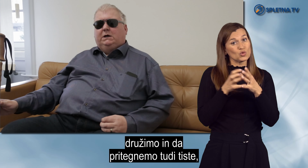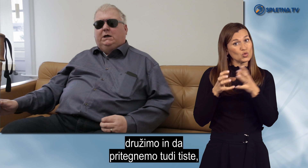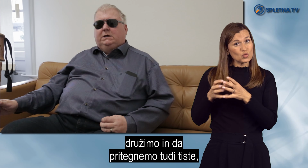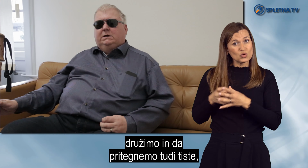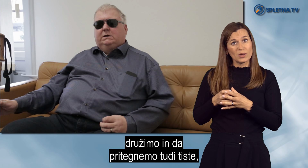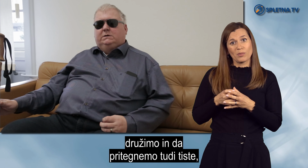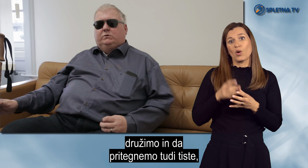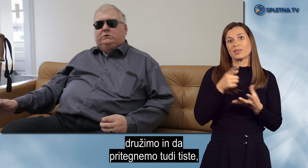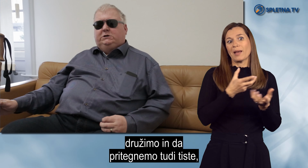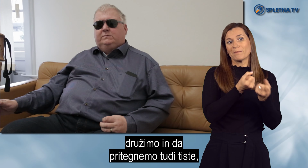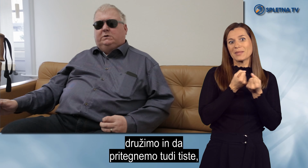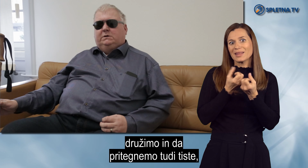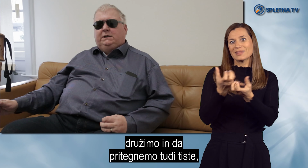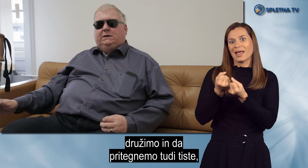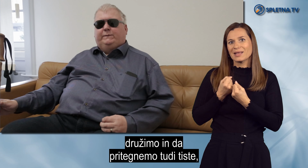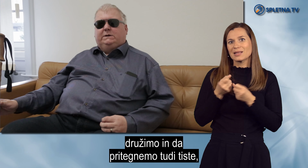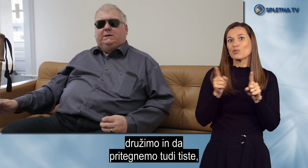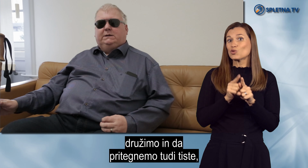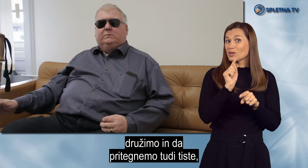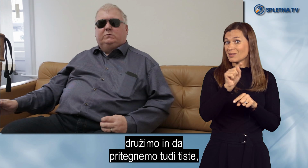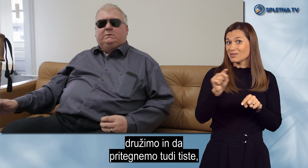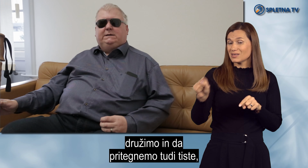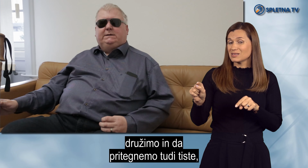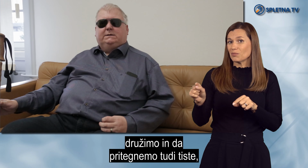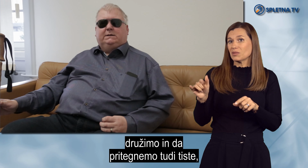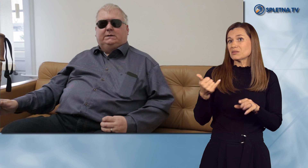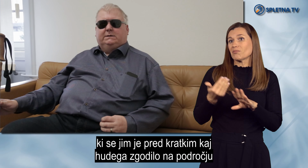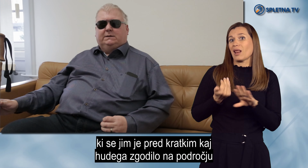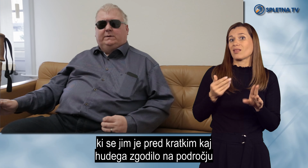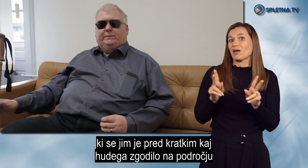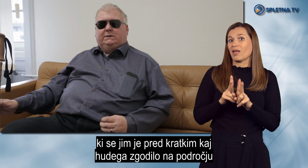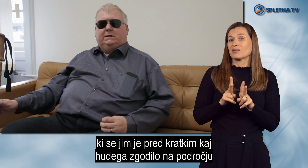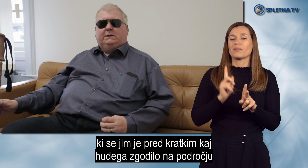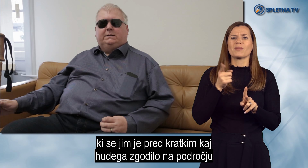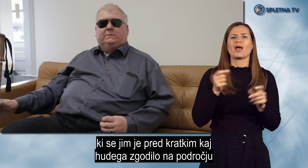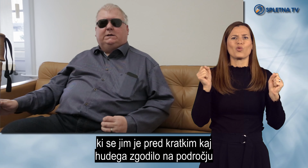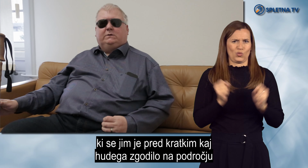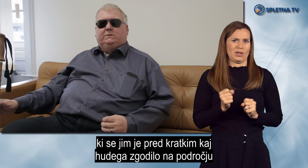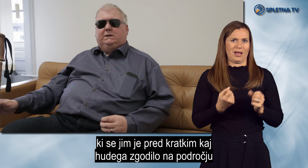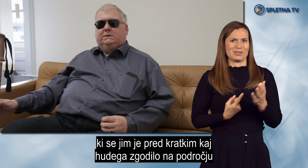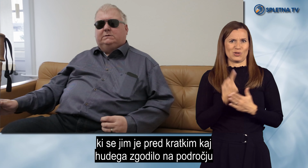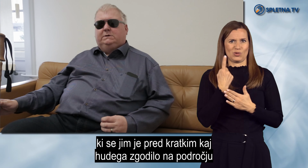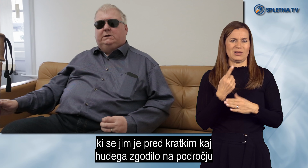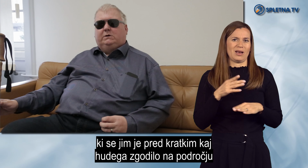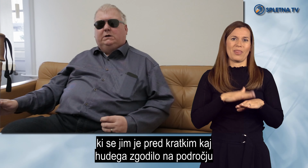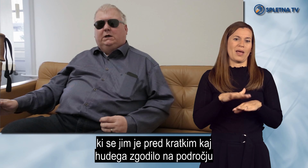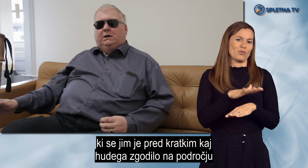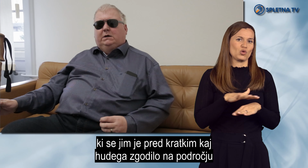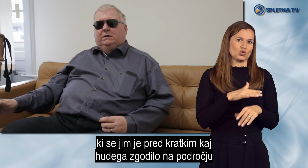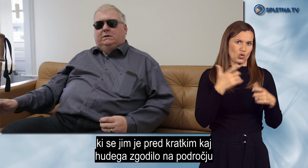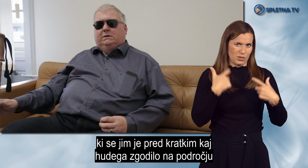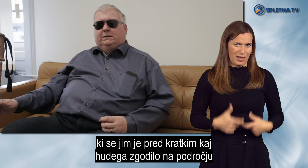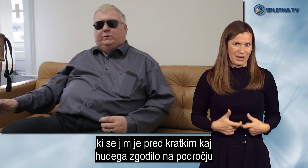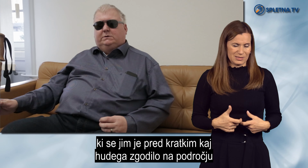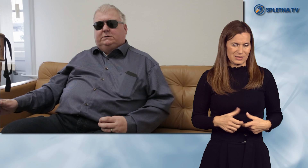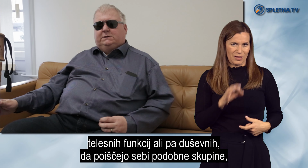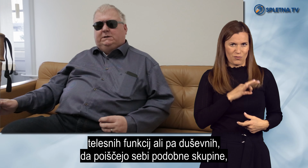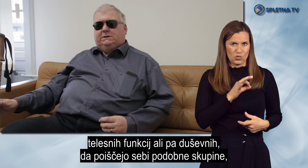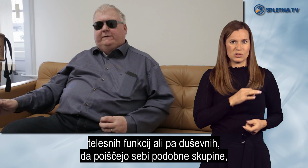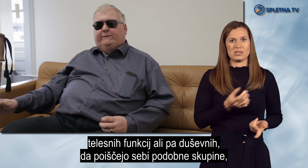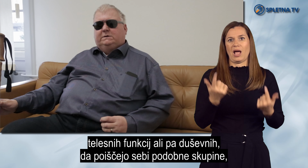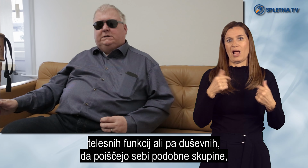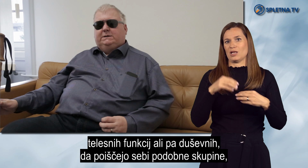spoznavamo, družimo in da pritegnemo tudi tiste, ki se jim je pred kratkim kaj hudega zgodilo na